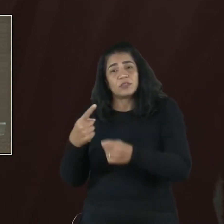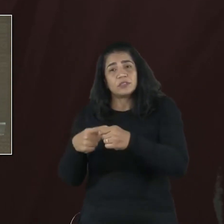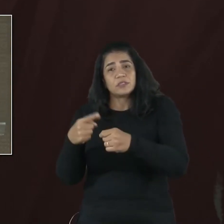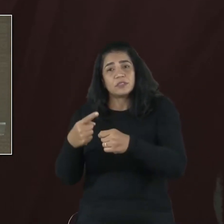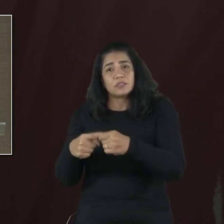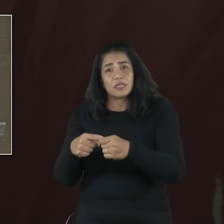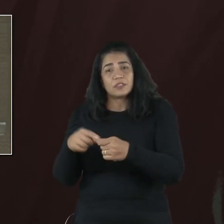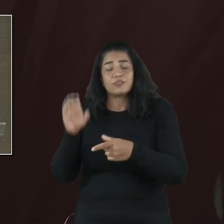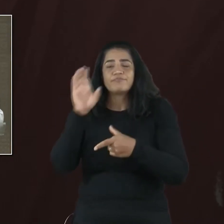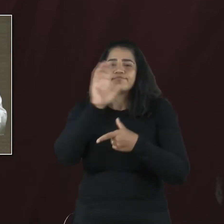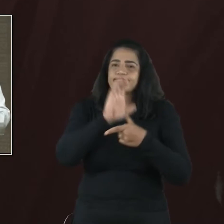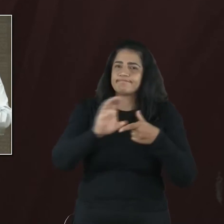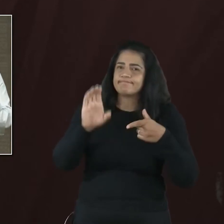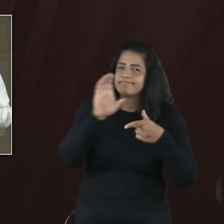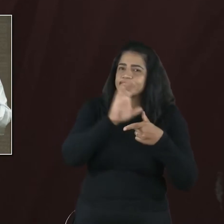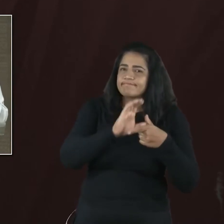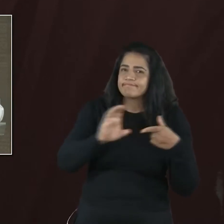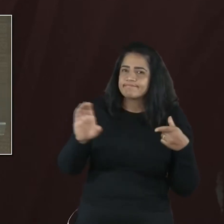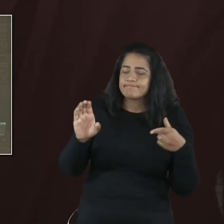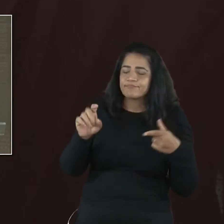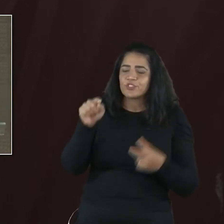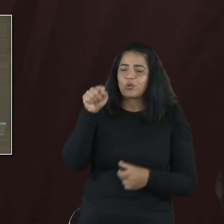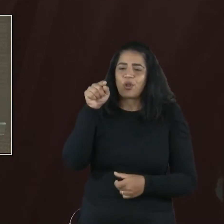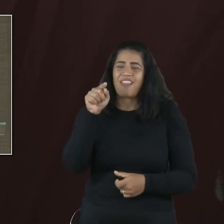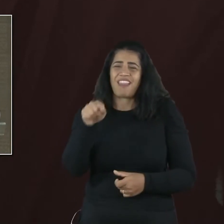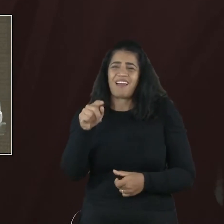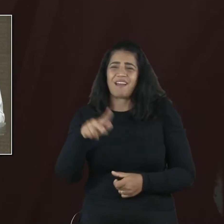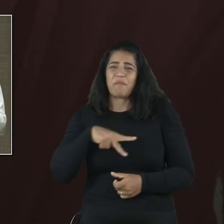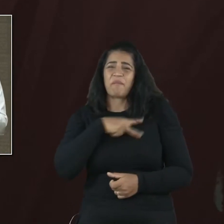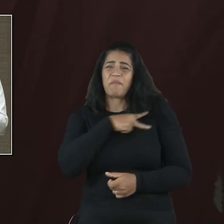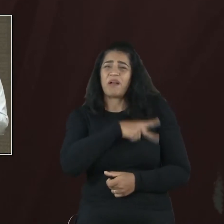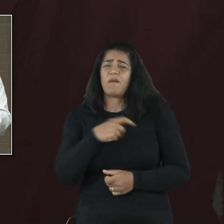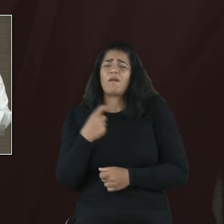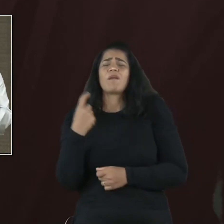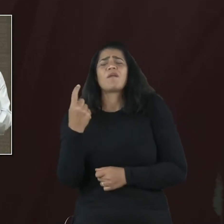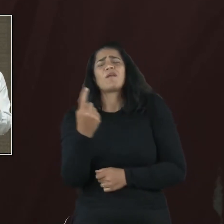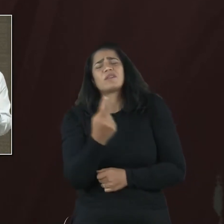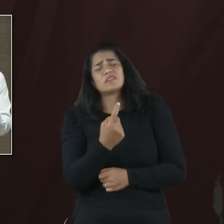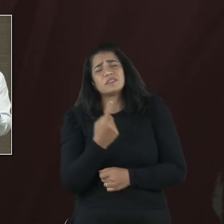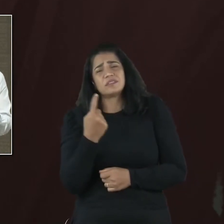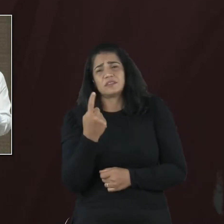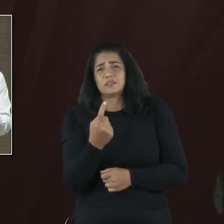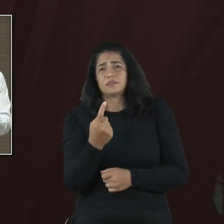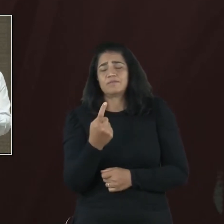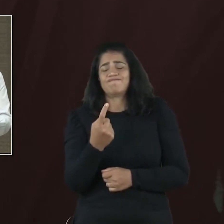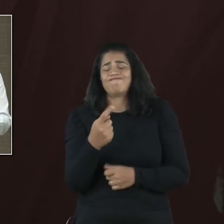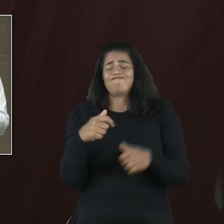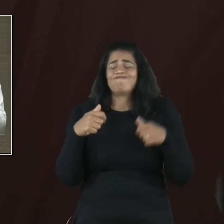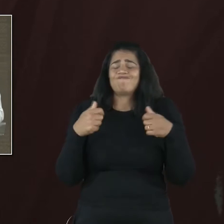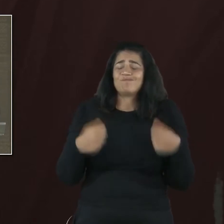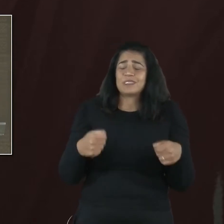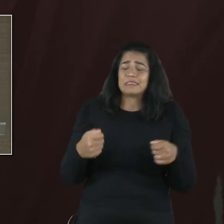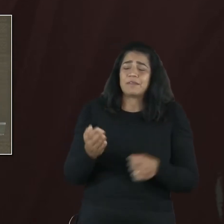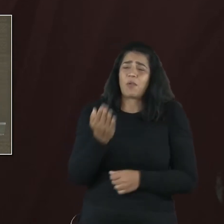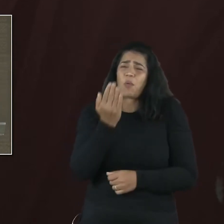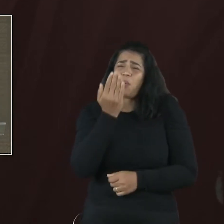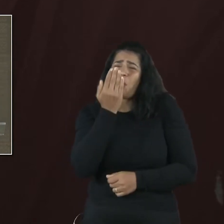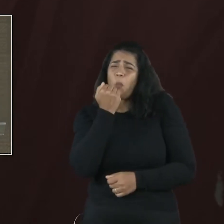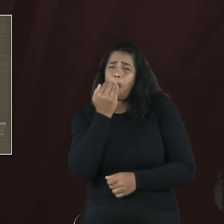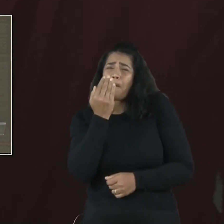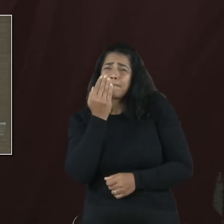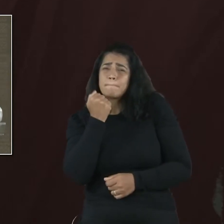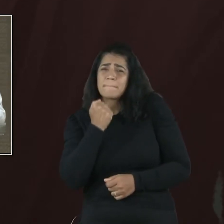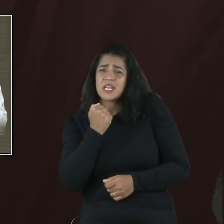sozinho. Ele precisava ter meios para sobrevivência, ele precisava comer. E ele, desde pequeno